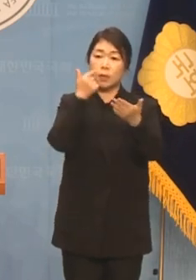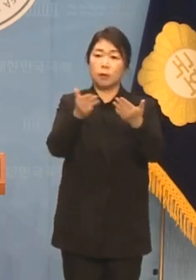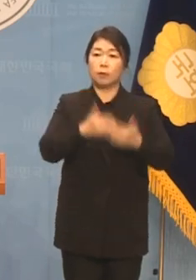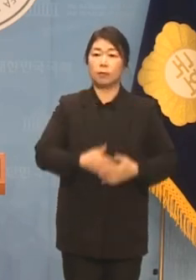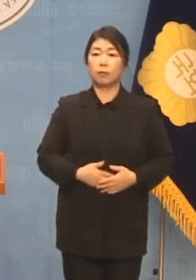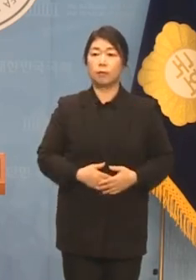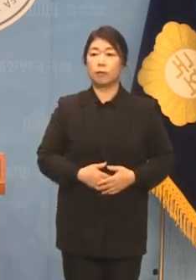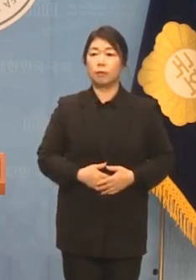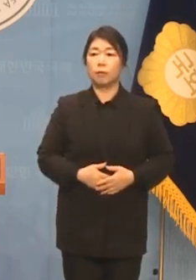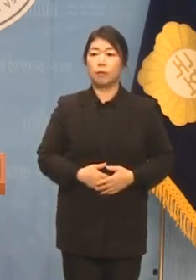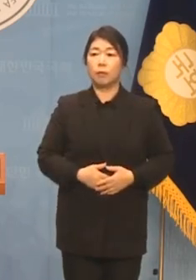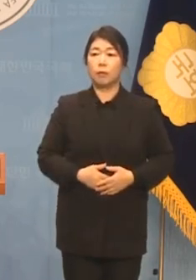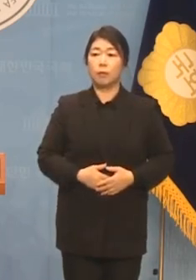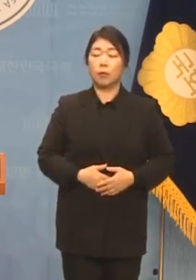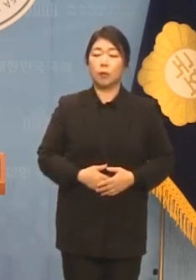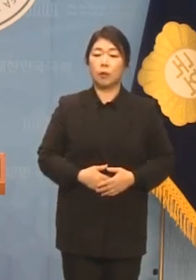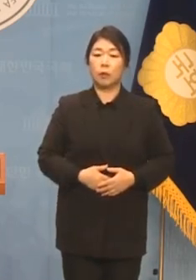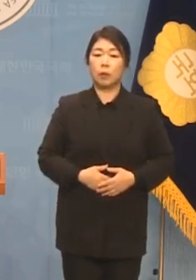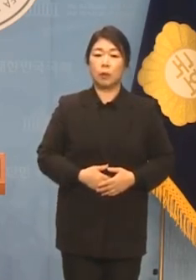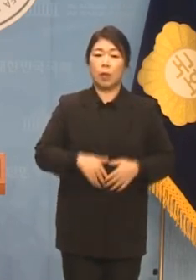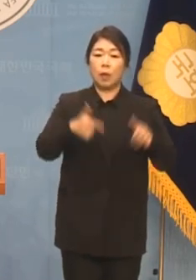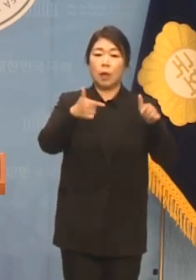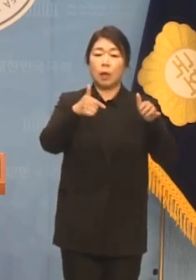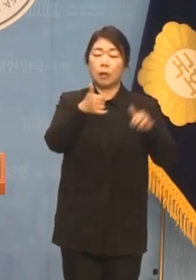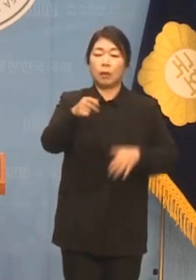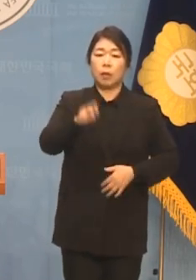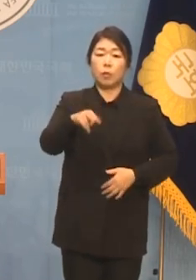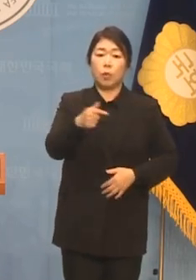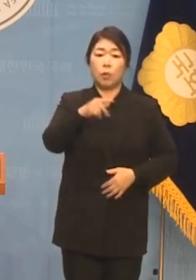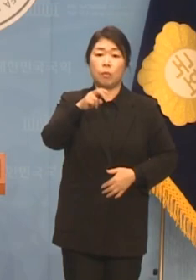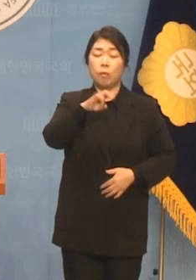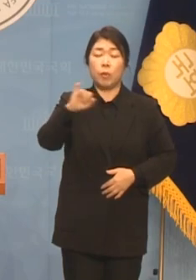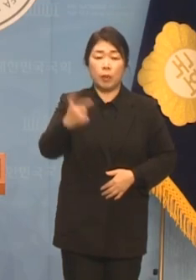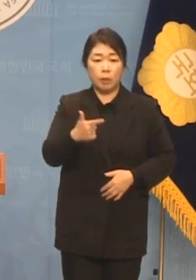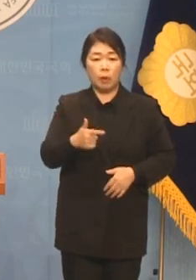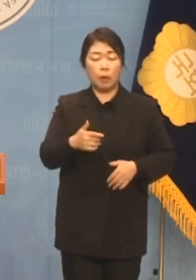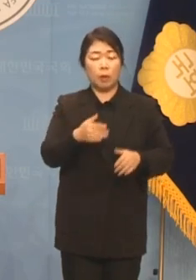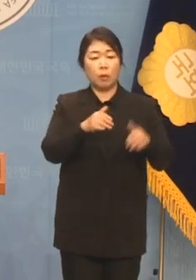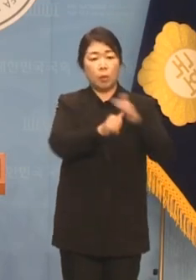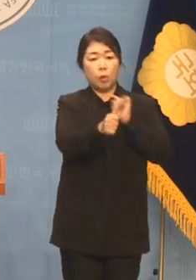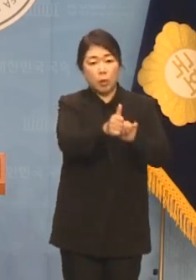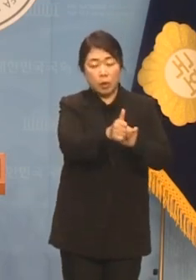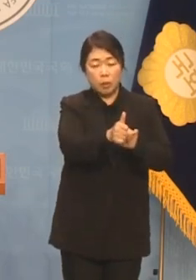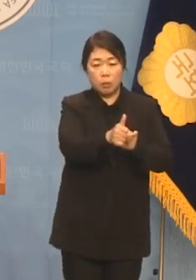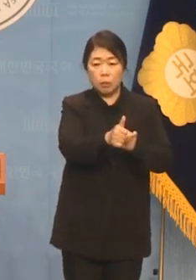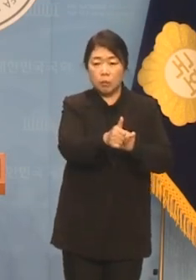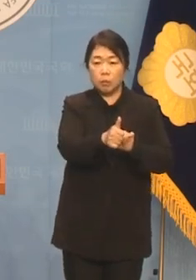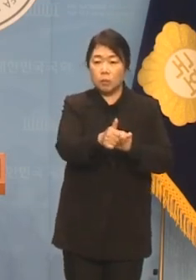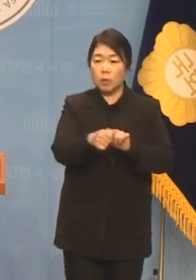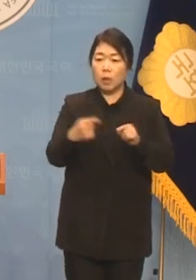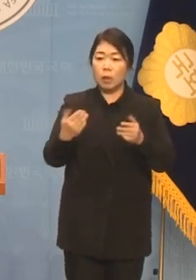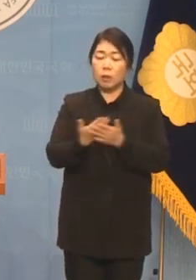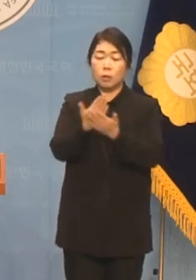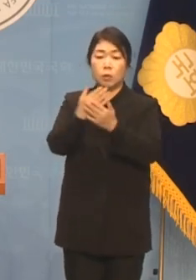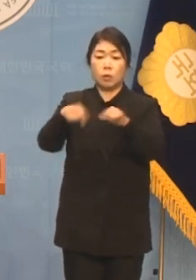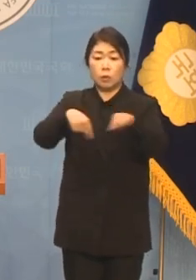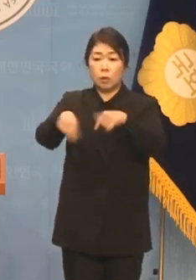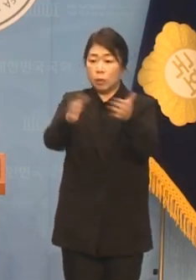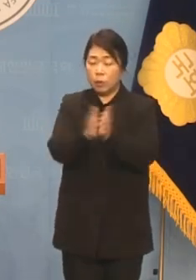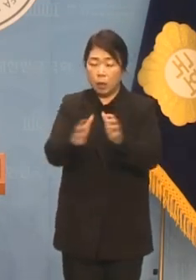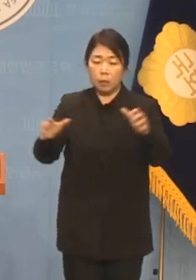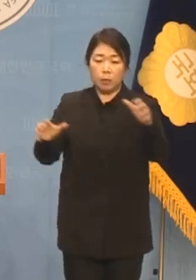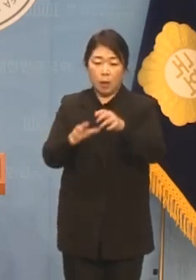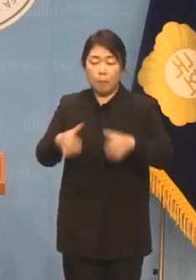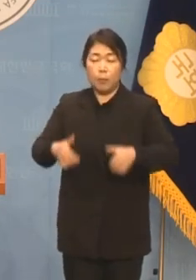제시하니까 김종민 대표님 어느새 민주진보 진이 단결해야 된다라고 하셨던데 생경